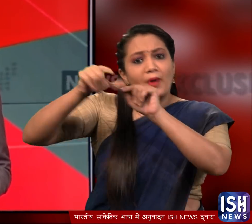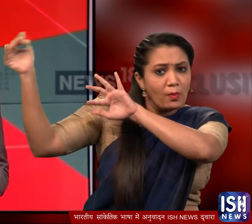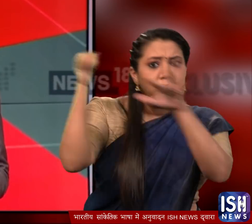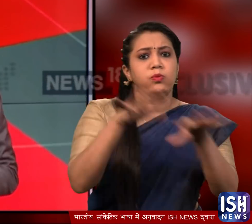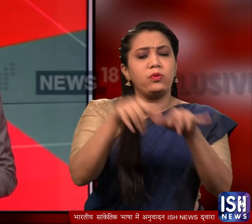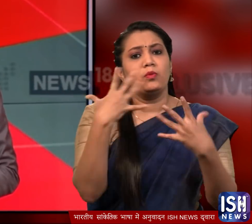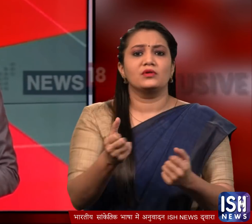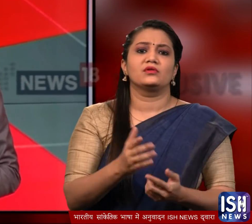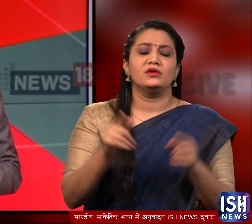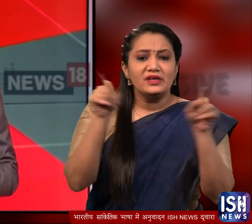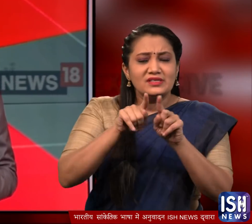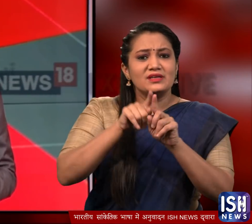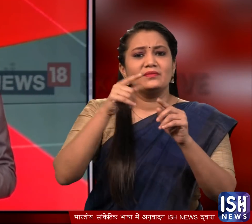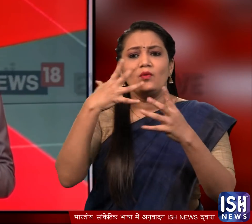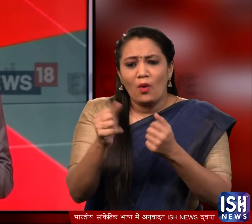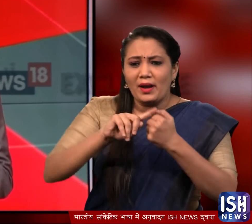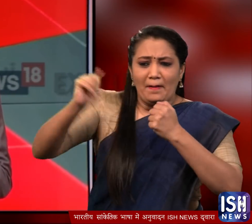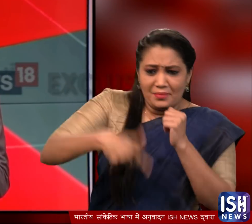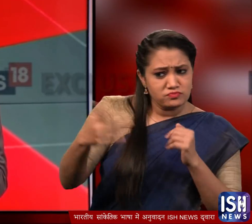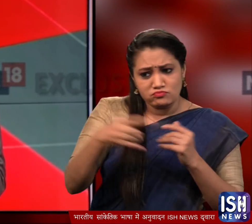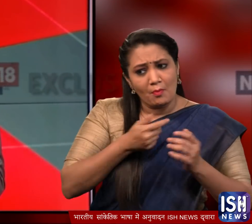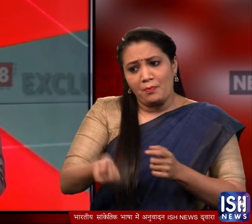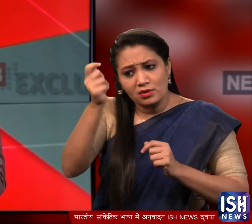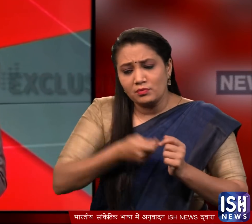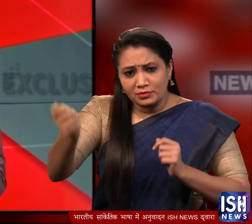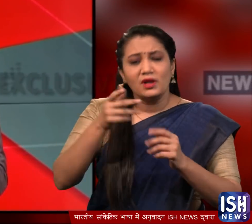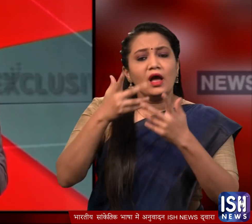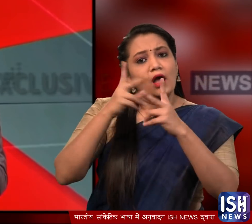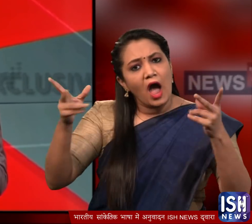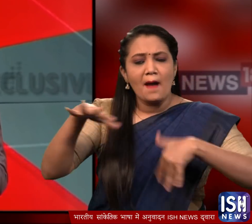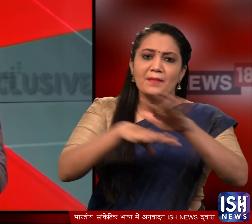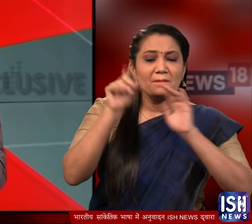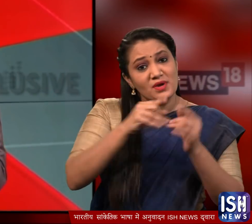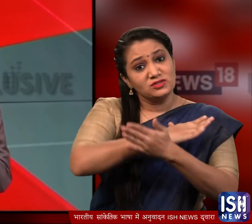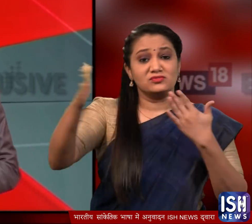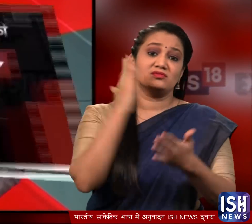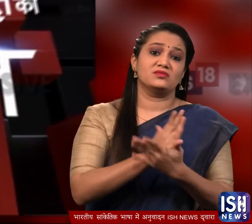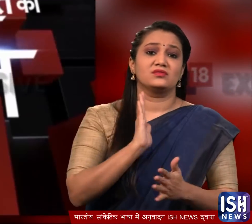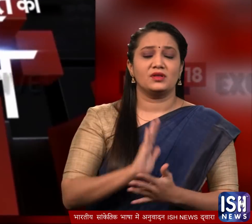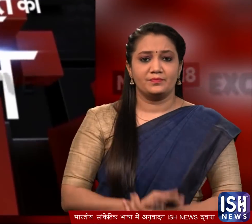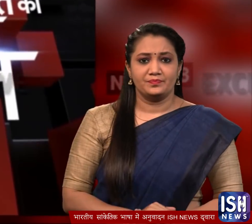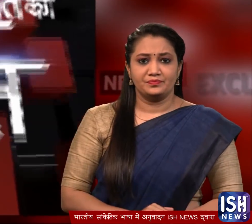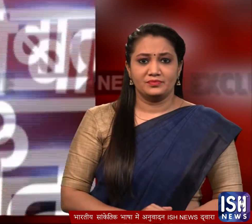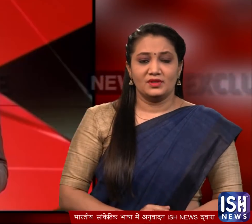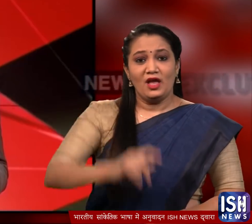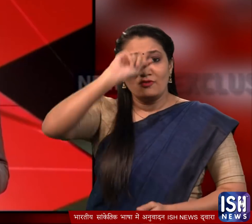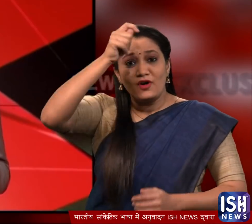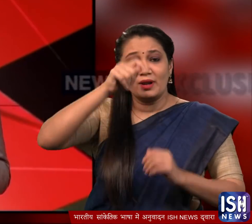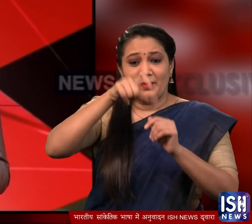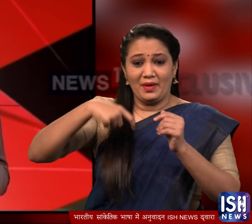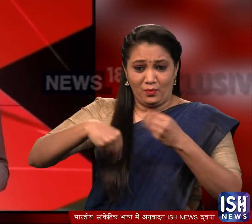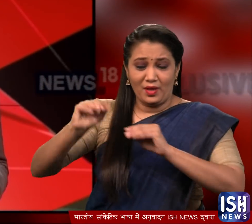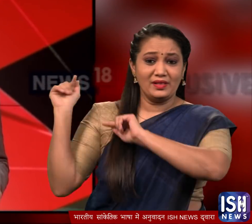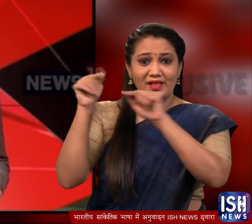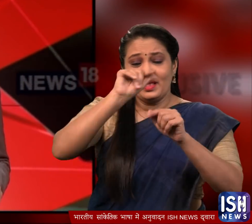के बदमाशों की नजर भी है। उनके मुंह अवैध वसूली का खून लगने से पहले ही ऐसे गिरोहों का खात्मा करना जरूरी है। विदेशी राजनयिकों